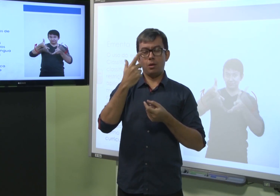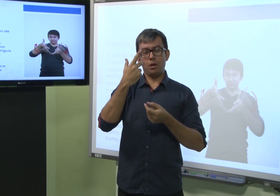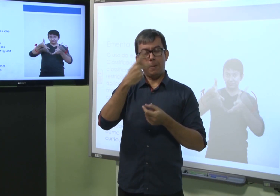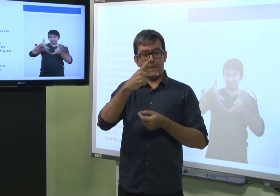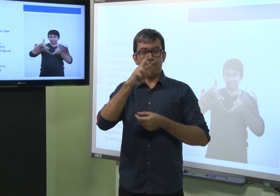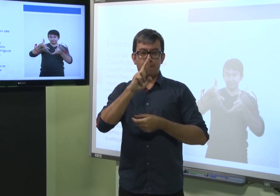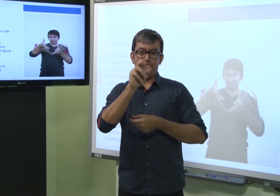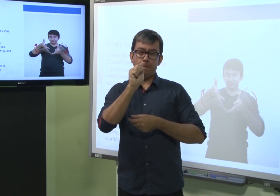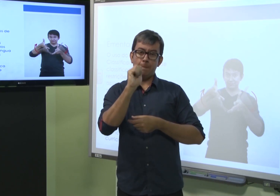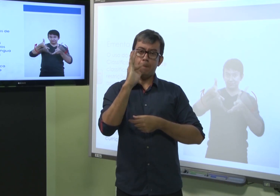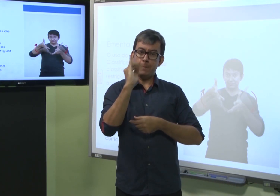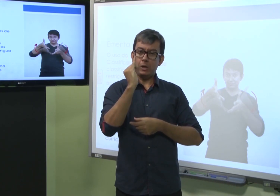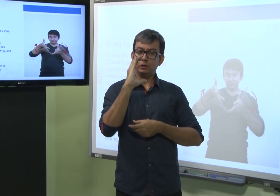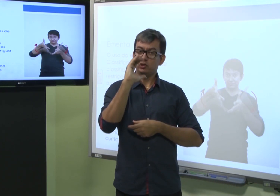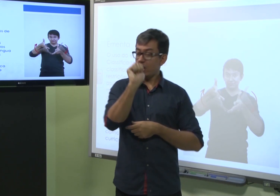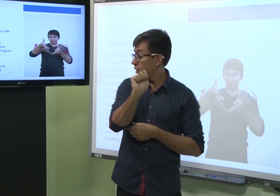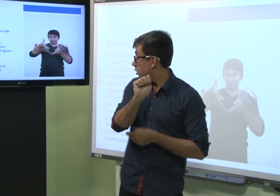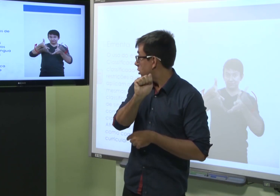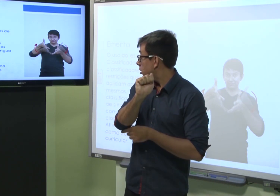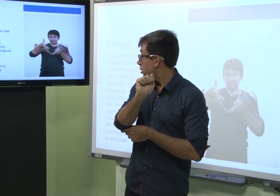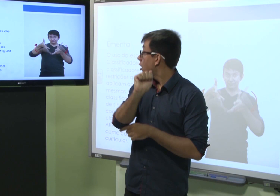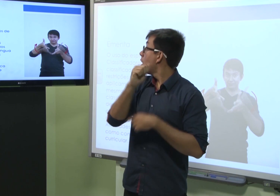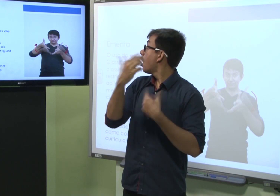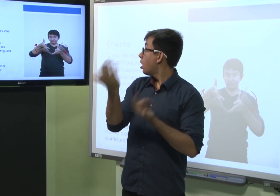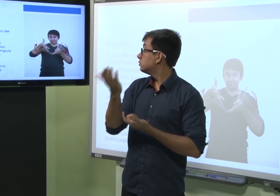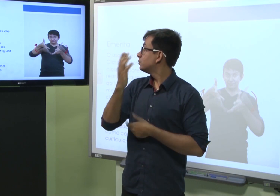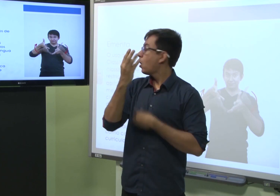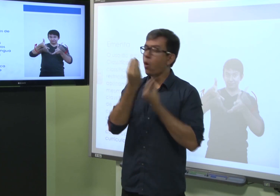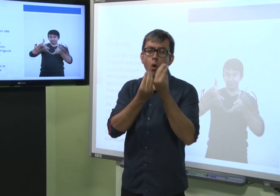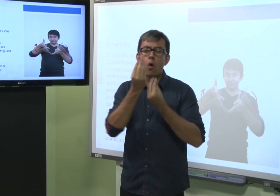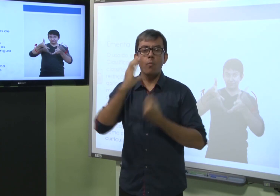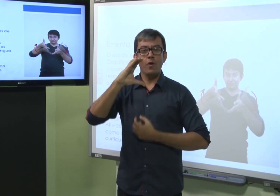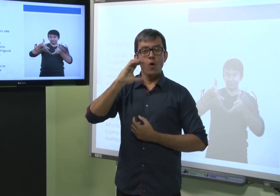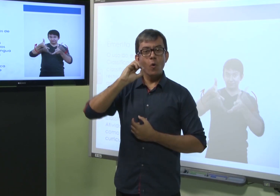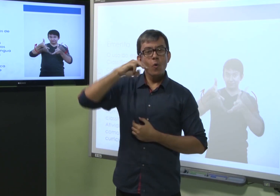nós faremos mais atividades práticas.